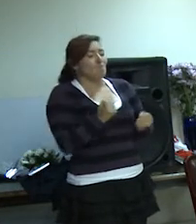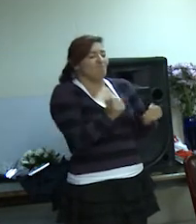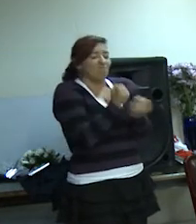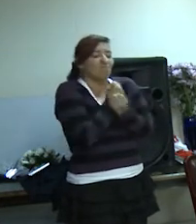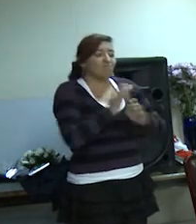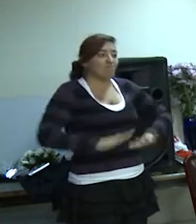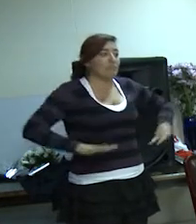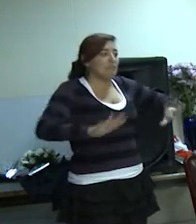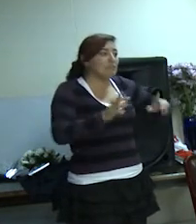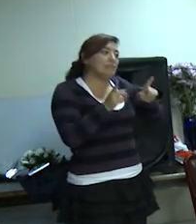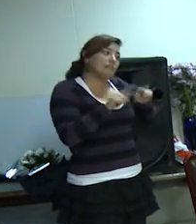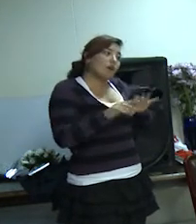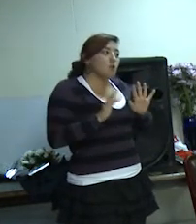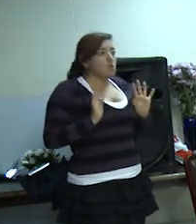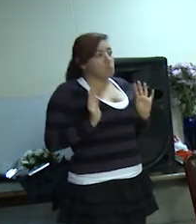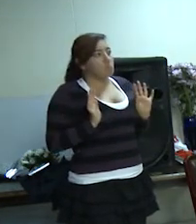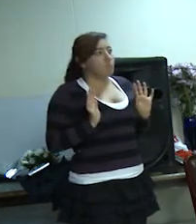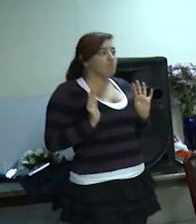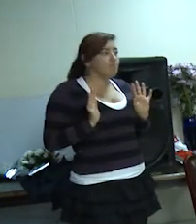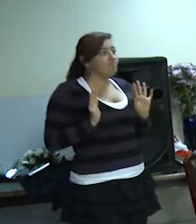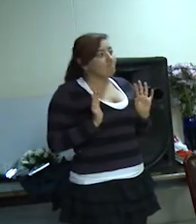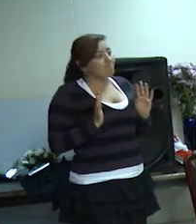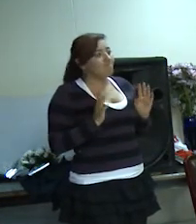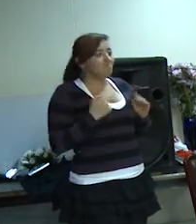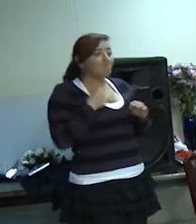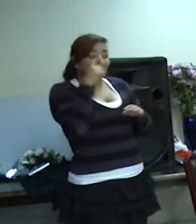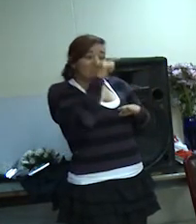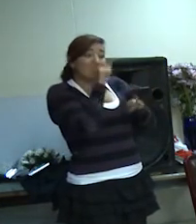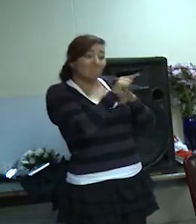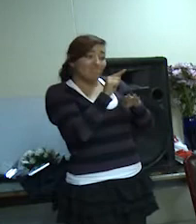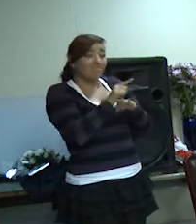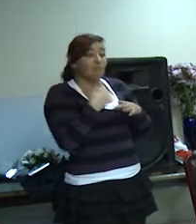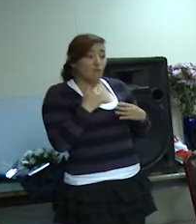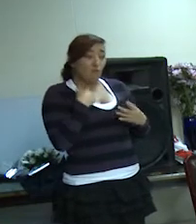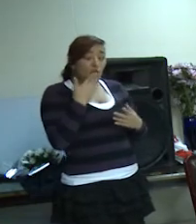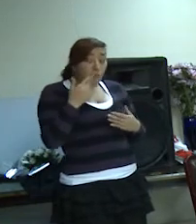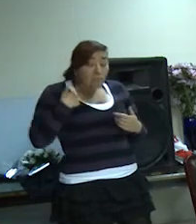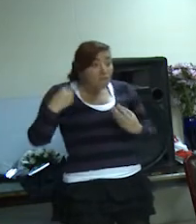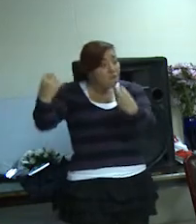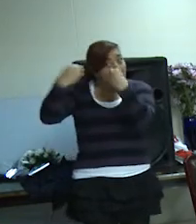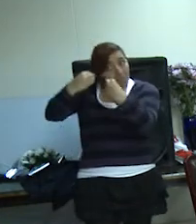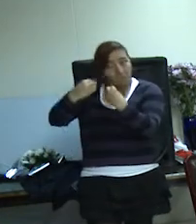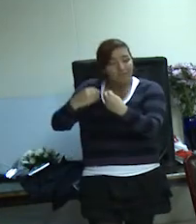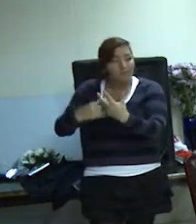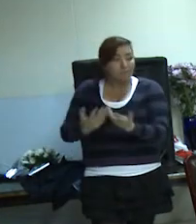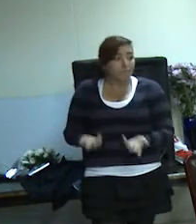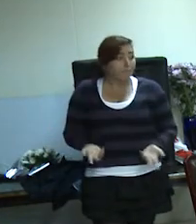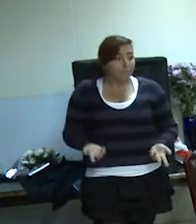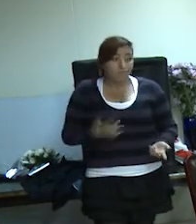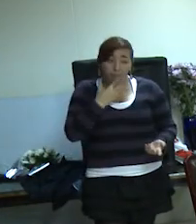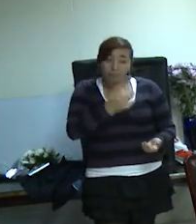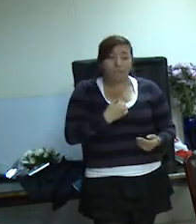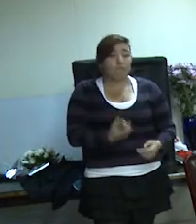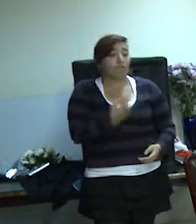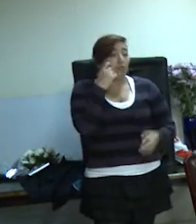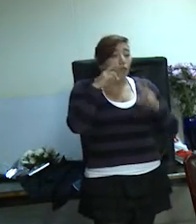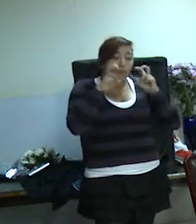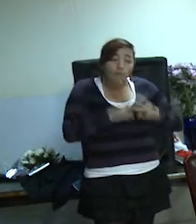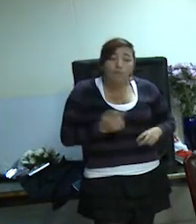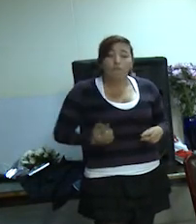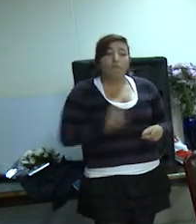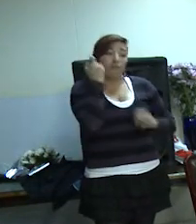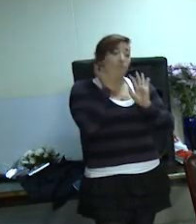espacio, también tengo, digamos, un poco de críticas a mi formación, y es, creo que no estudiamos lo suficiente,